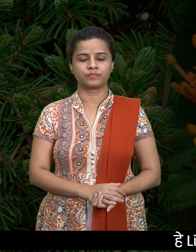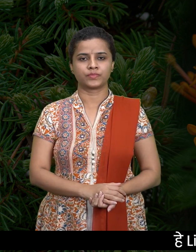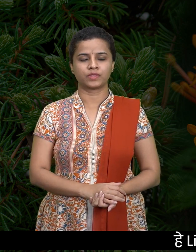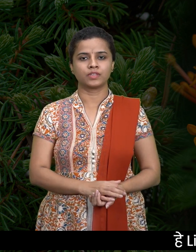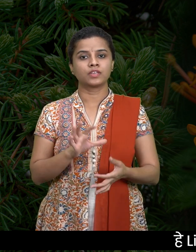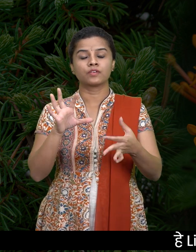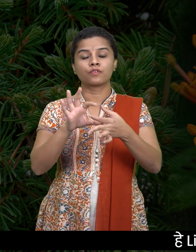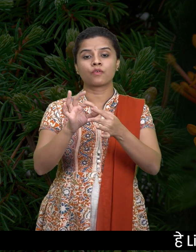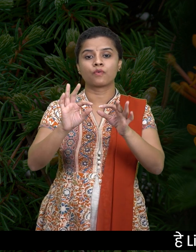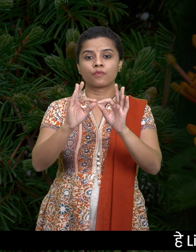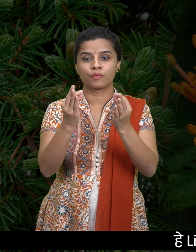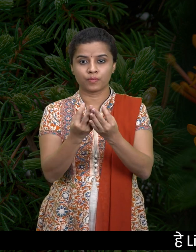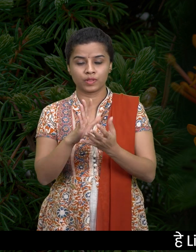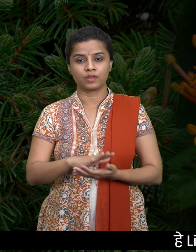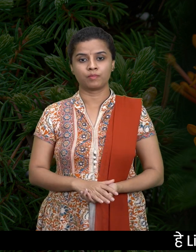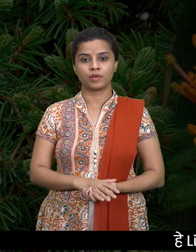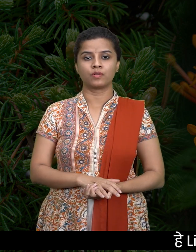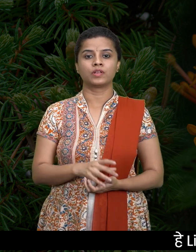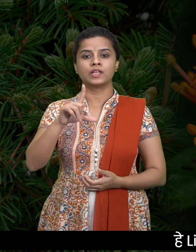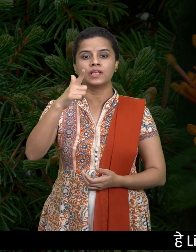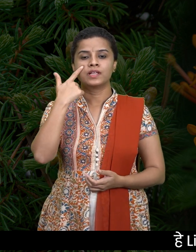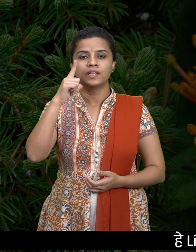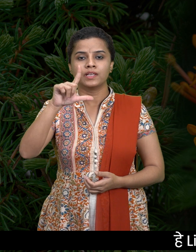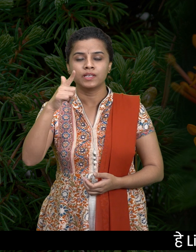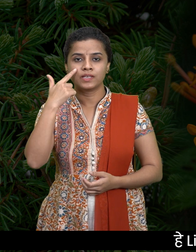हे लिलॅन्सिया कुटुंबातील आहे.